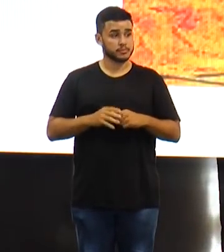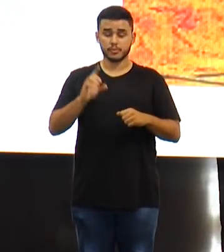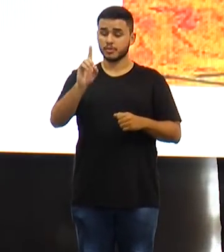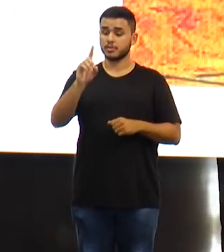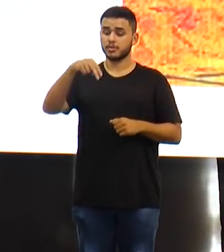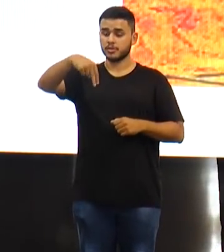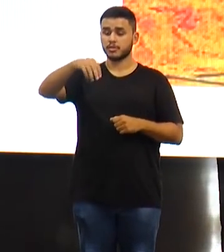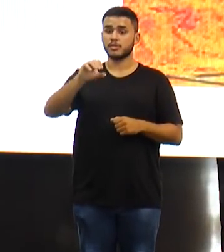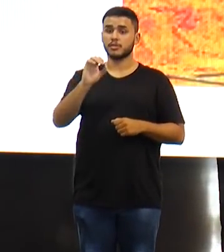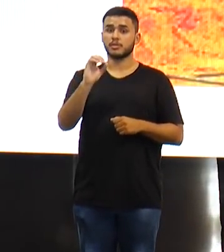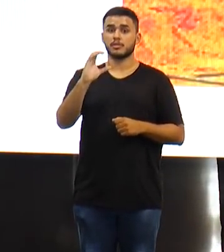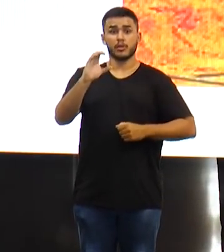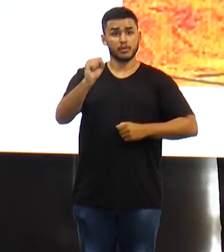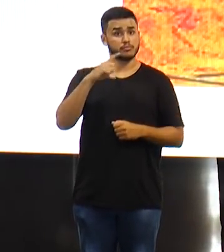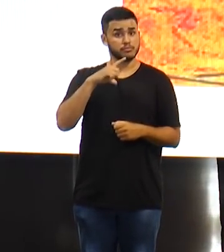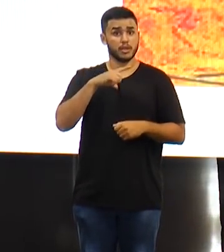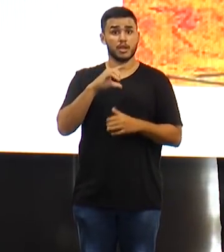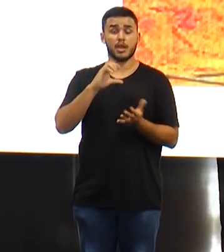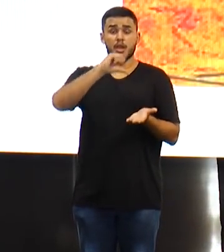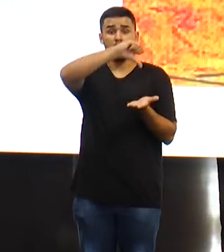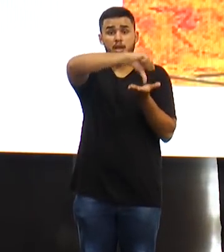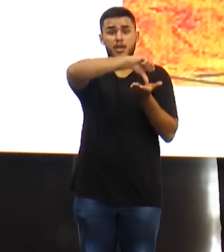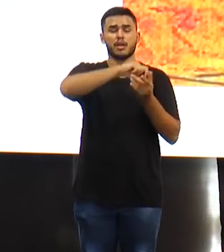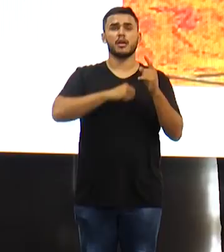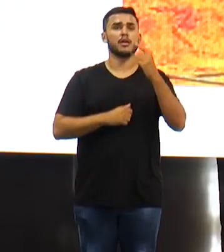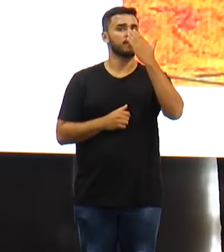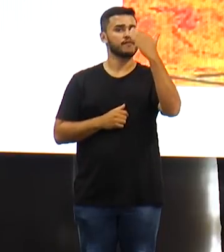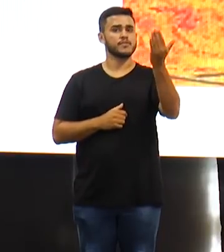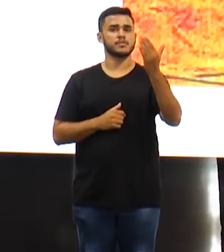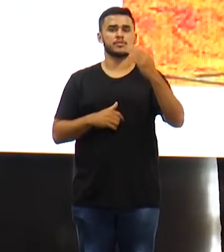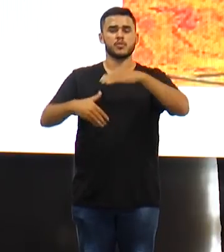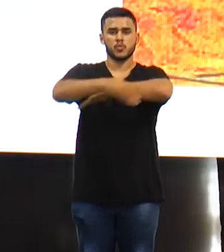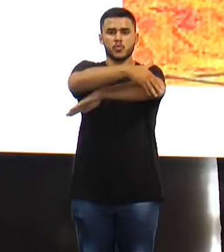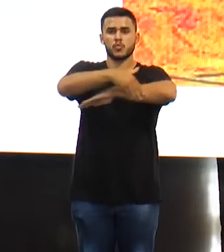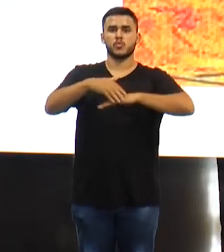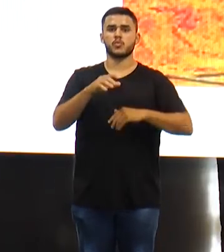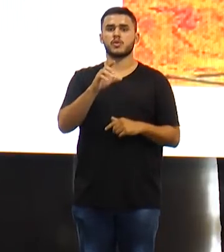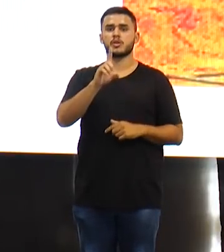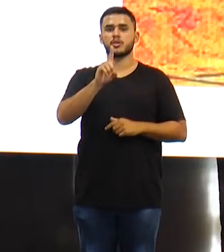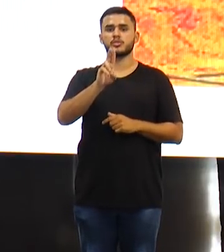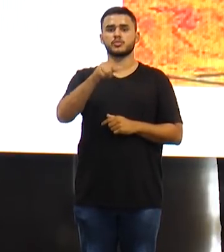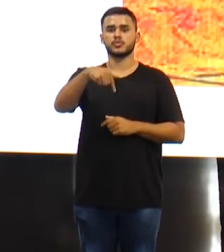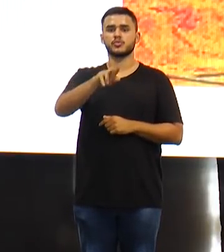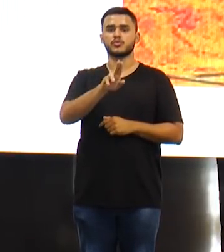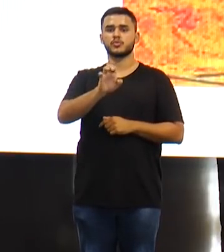é sediado aqui no Ceará, lá na frente, na Duque de Caxias, depois da Imperador.